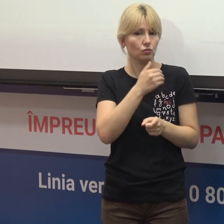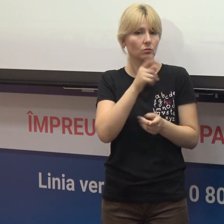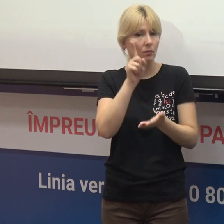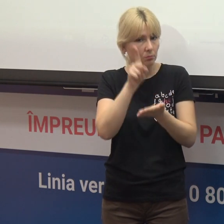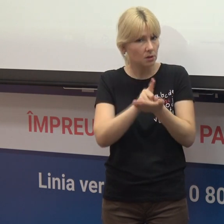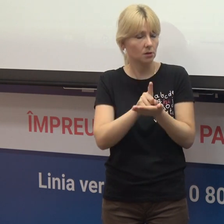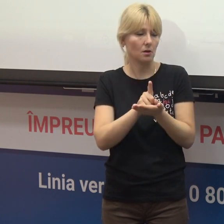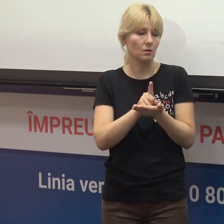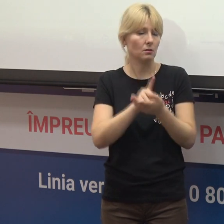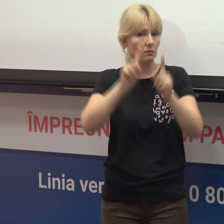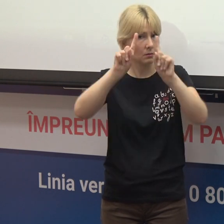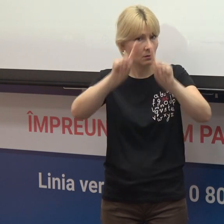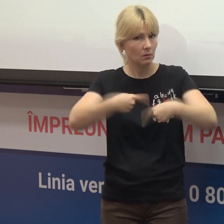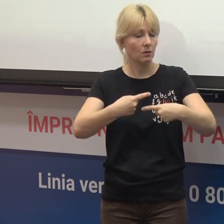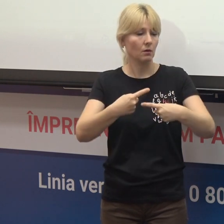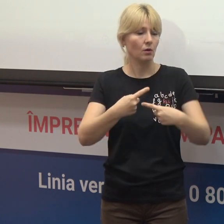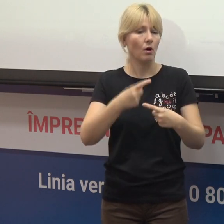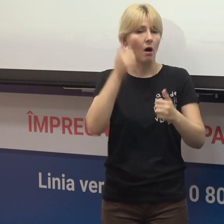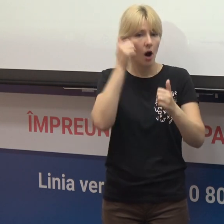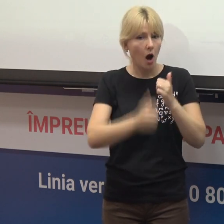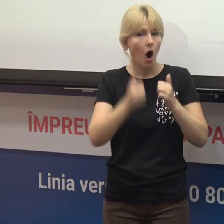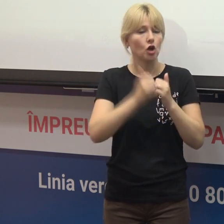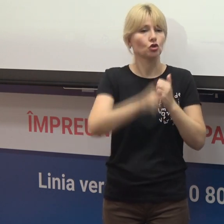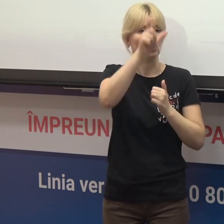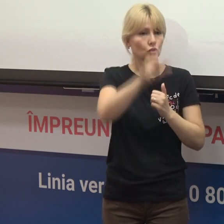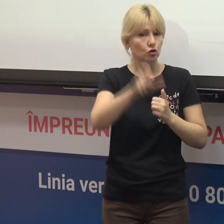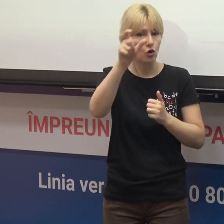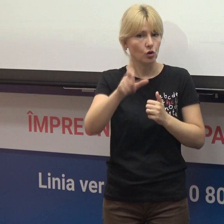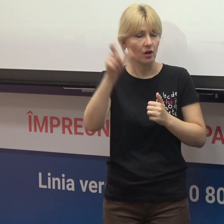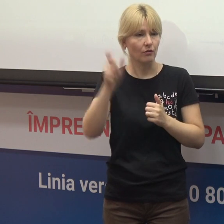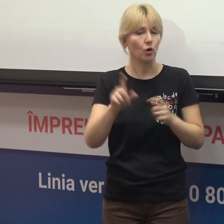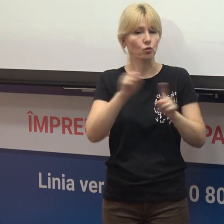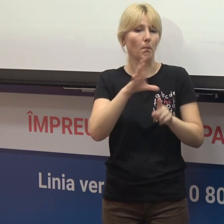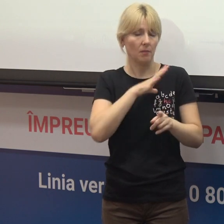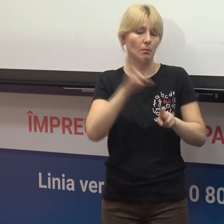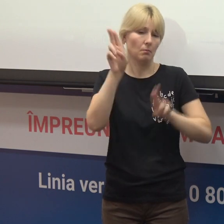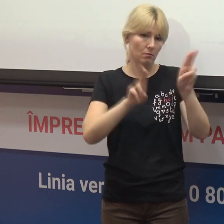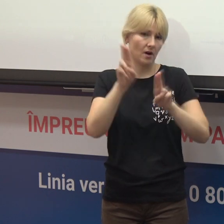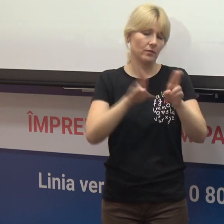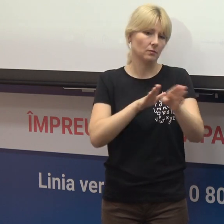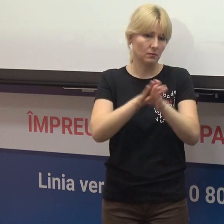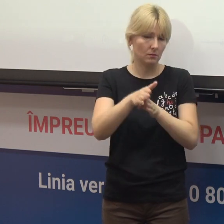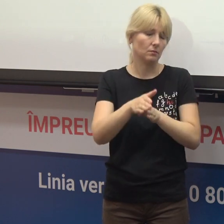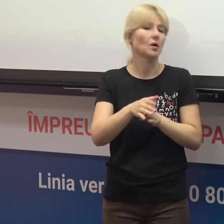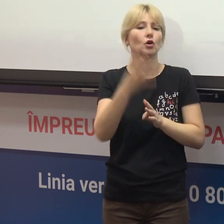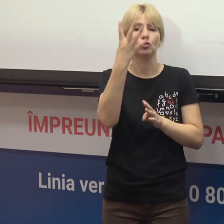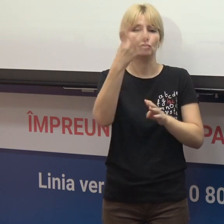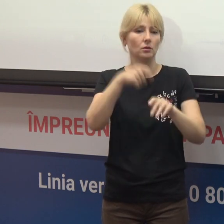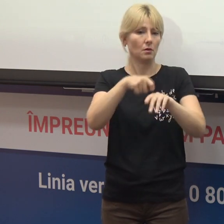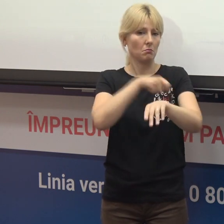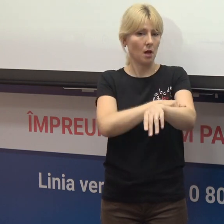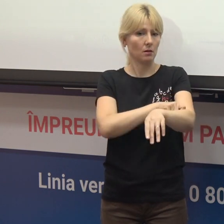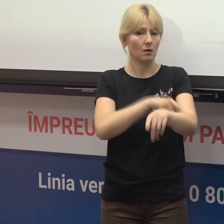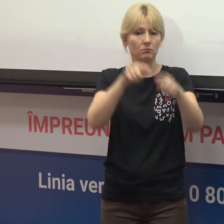impus ca pentru fiecare persoană, deci să fie respectată o suprafață de cel puțin 4 metri